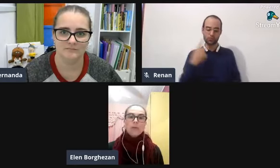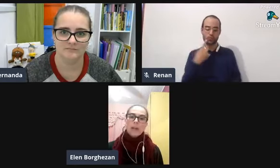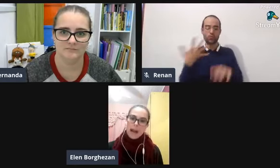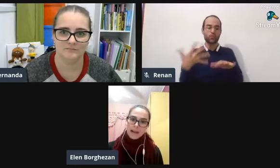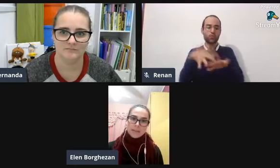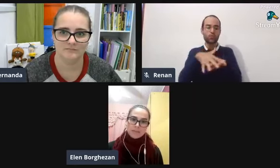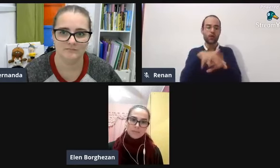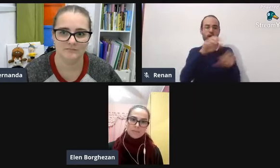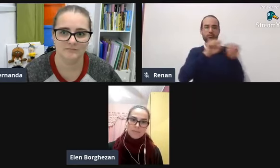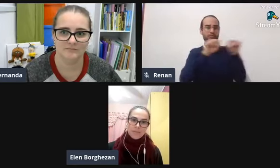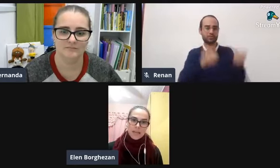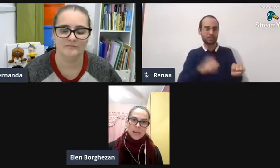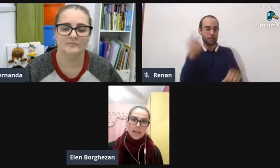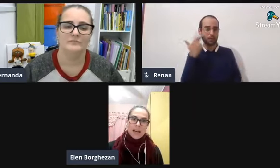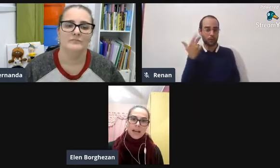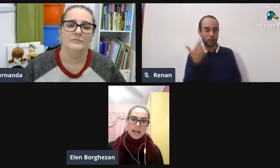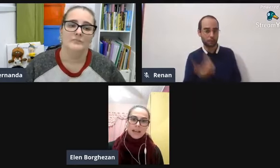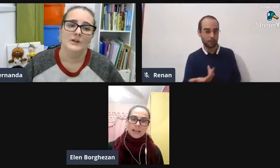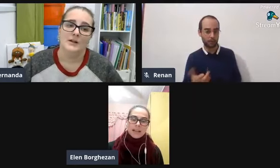contexto regular.